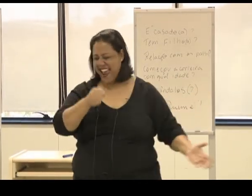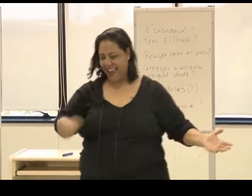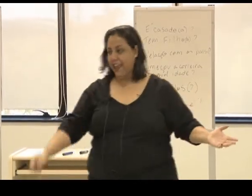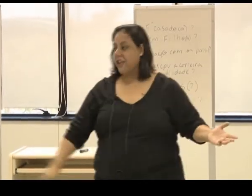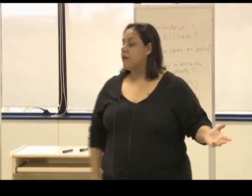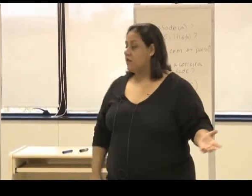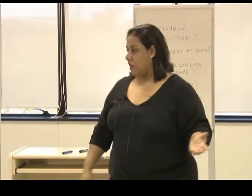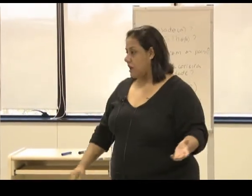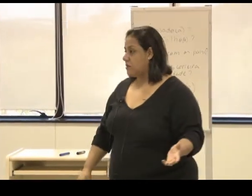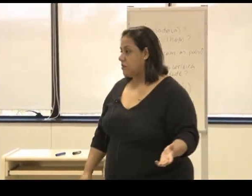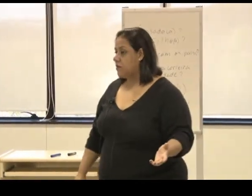Não é isso?